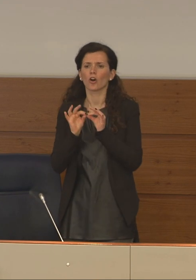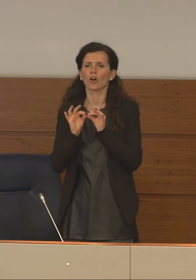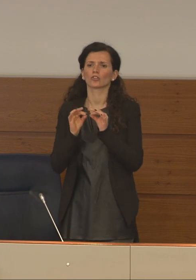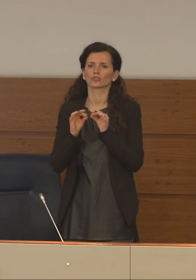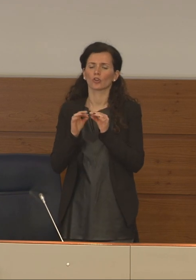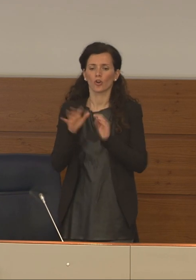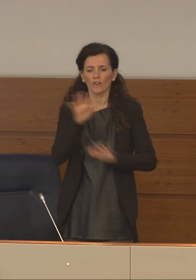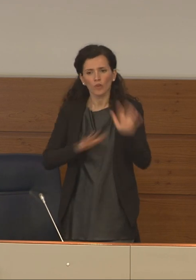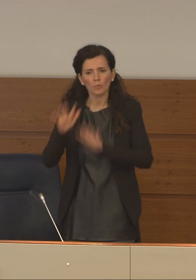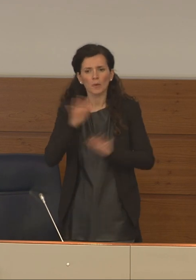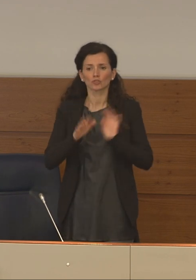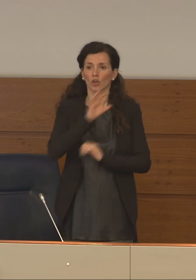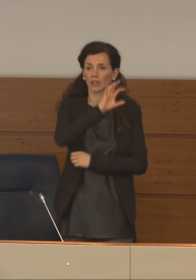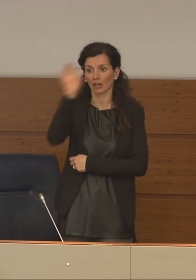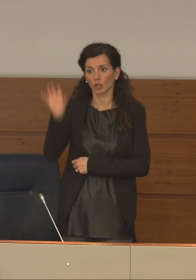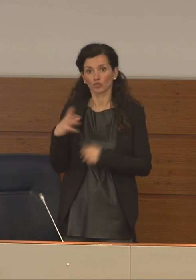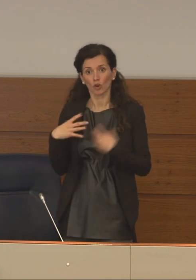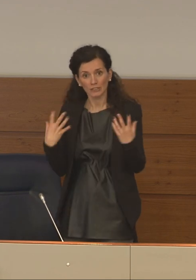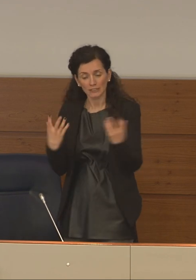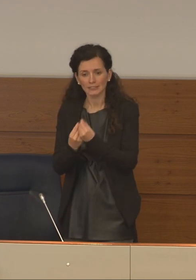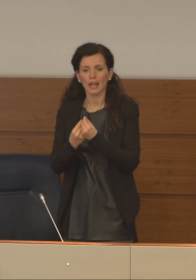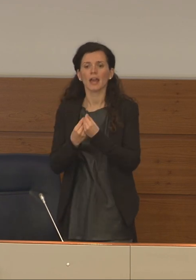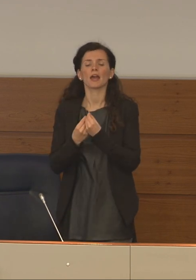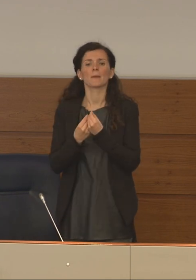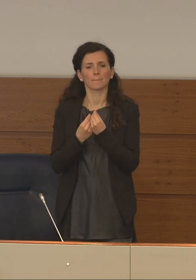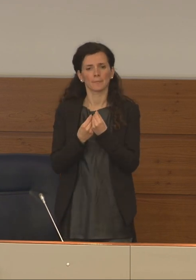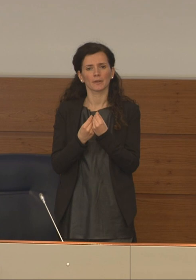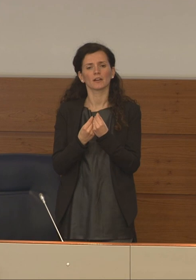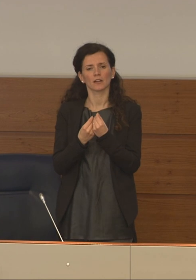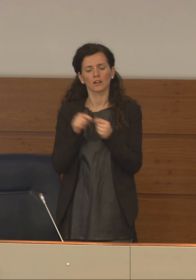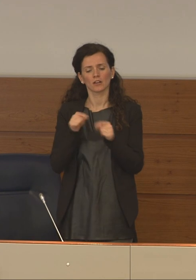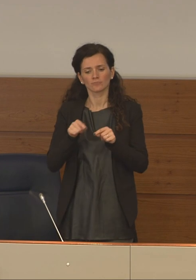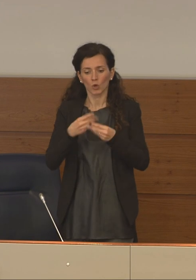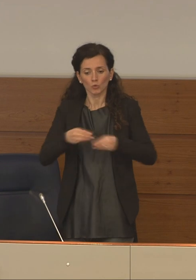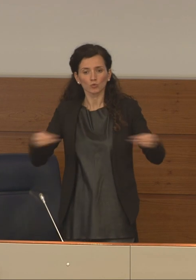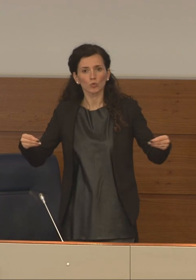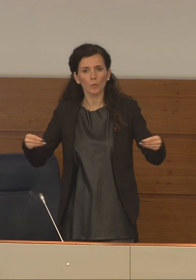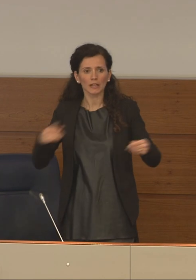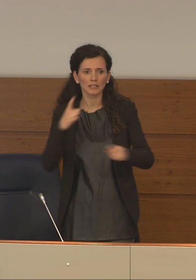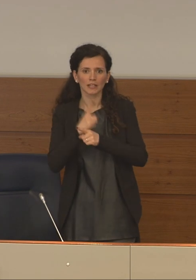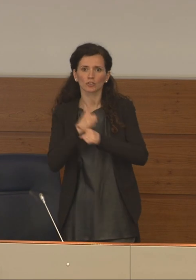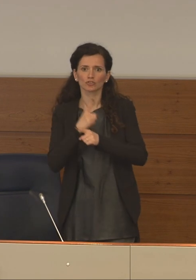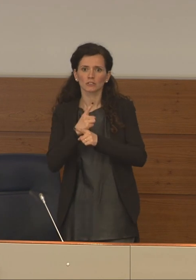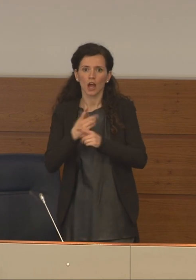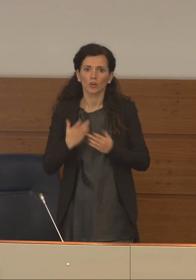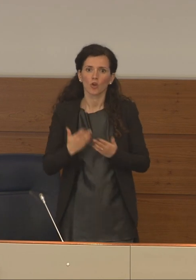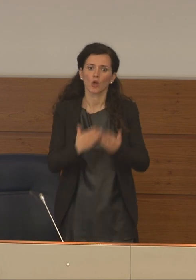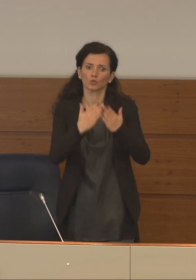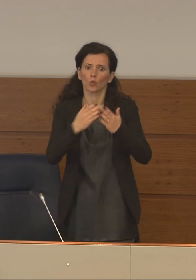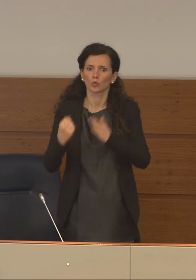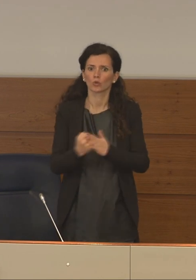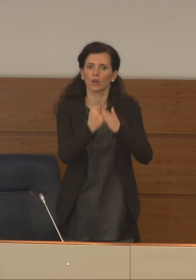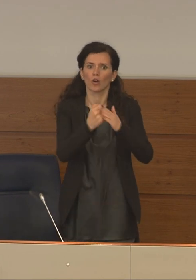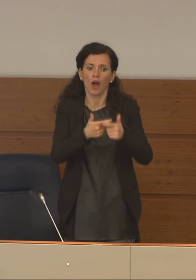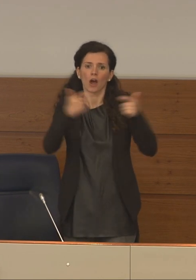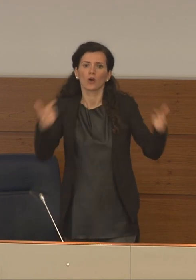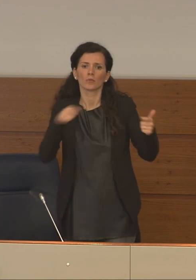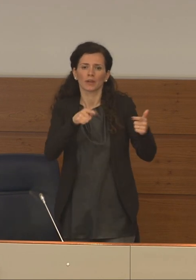riferimento è per la consegna della strumentazione necessaria al supporto del potenziamento